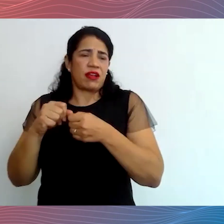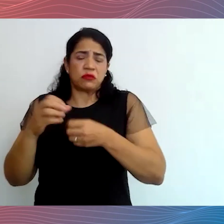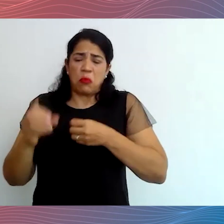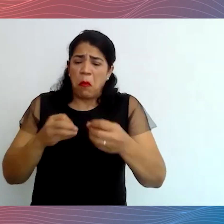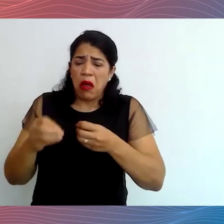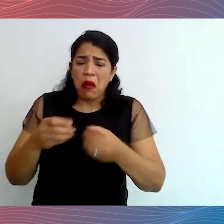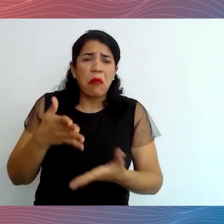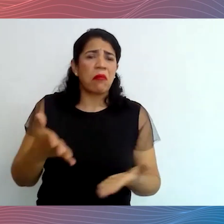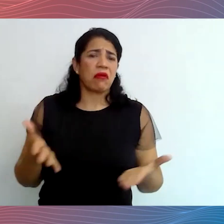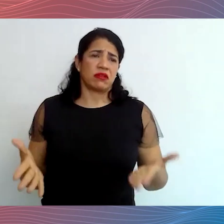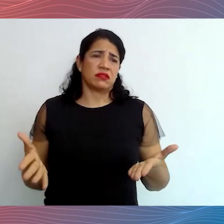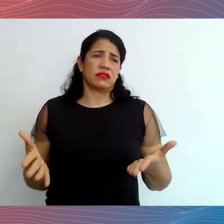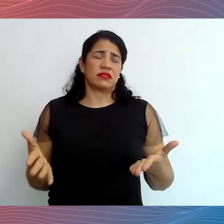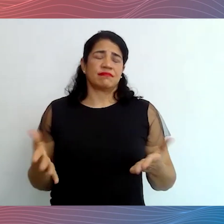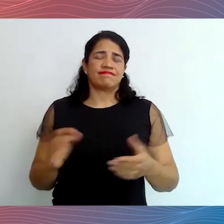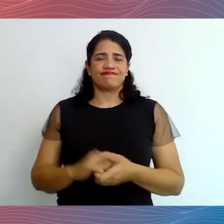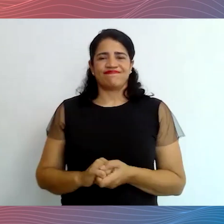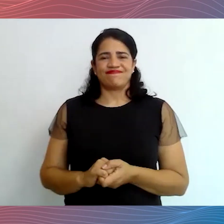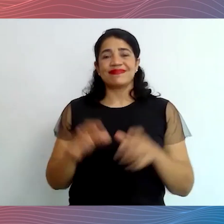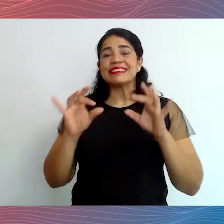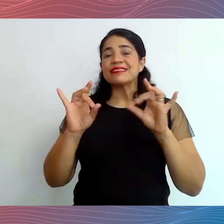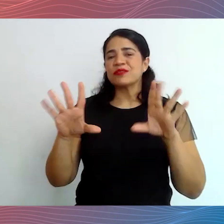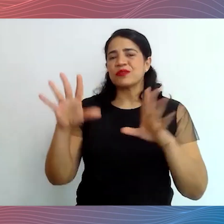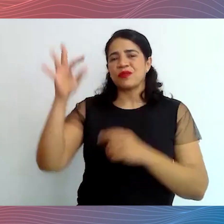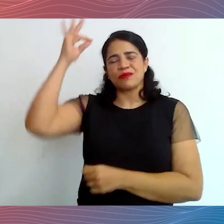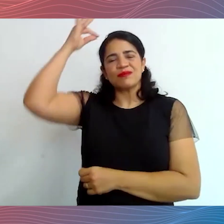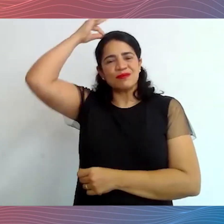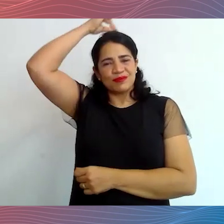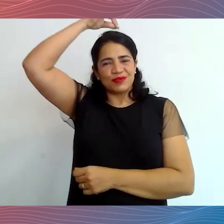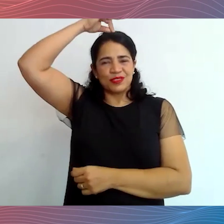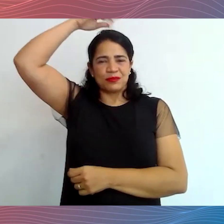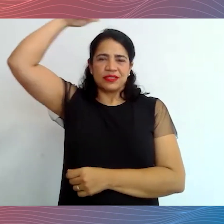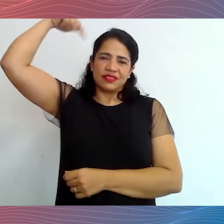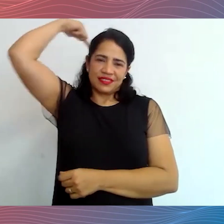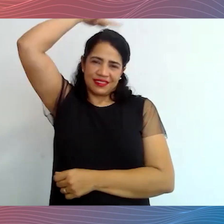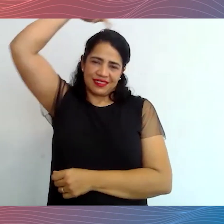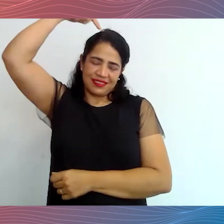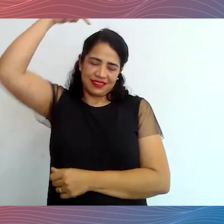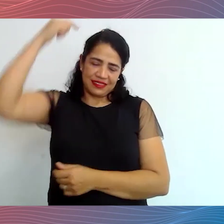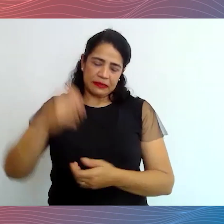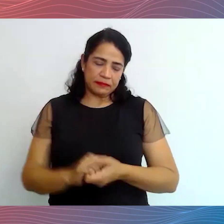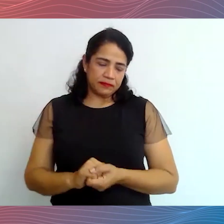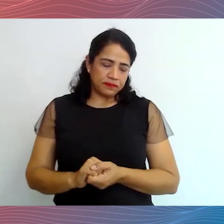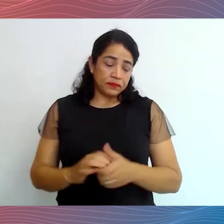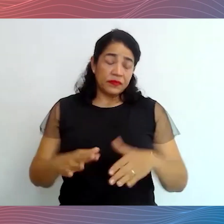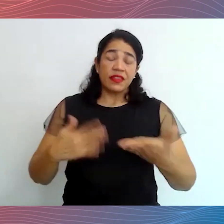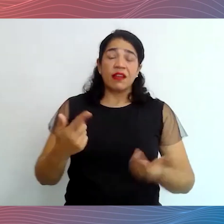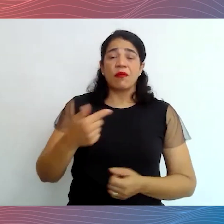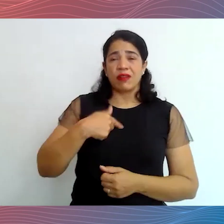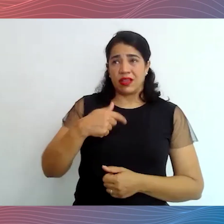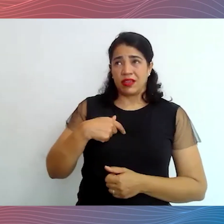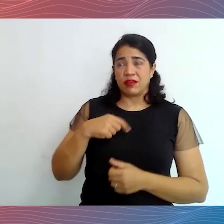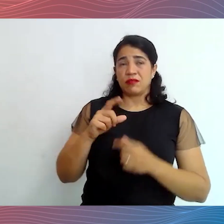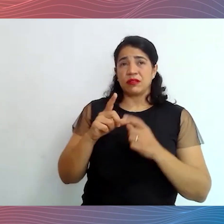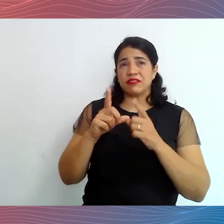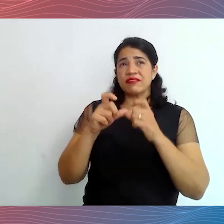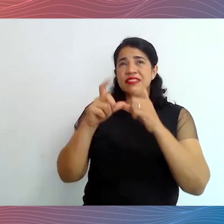E aí, o Senhor, tantos anos que eu visitava as igrejas dos Estados